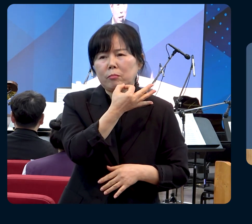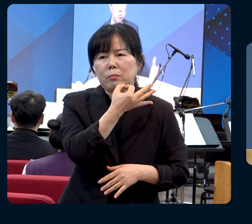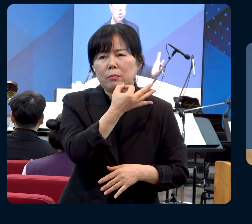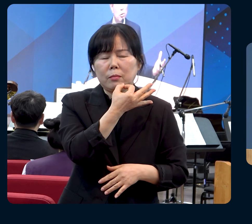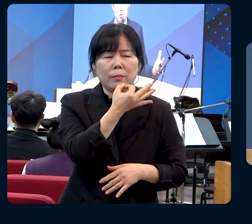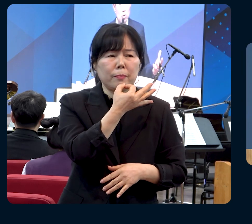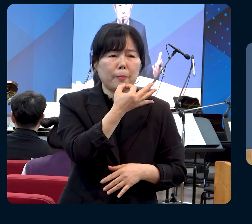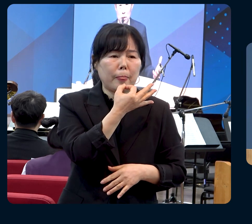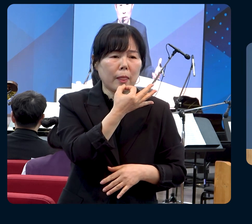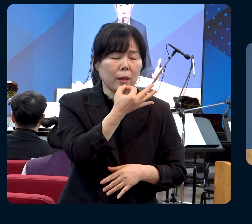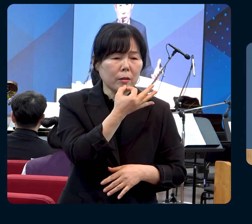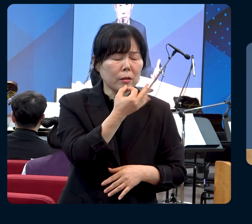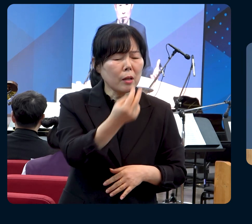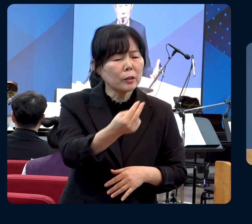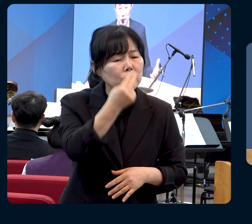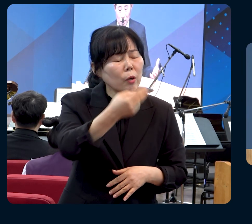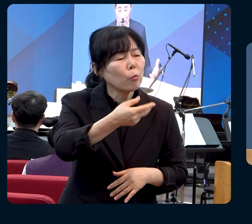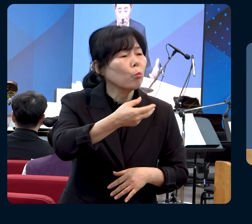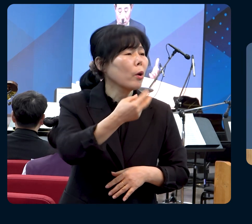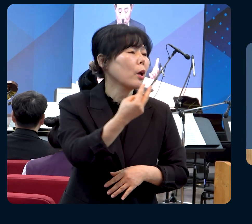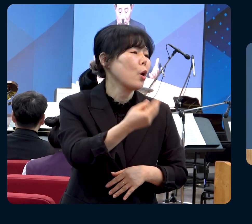근데 생수를 얻을 수 없었던 거예요.